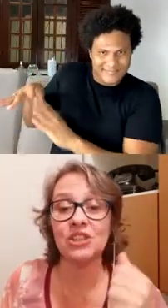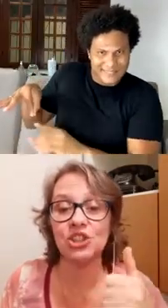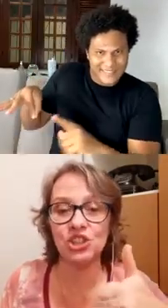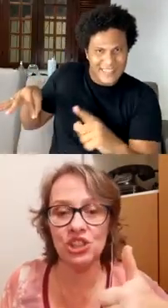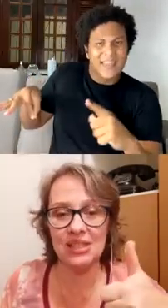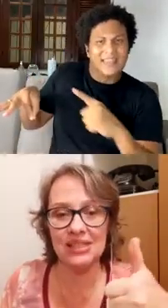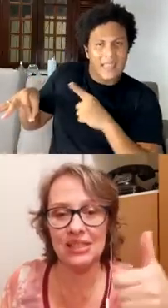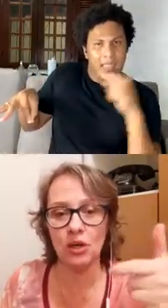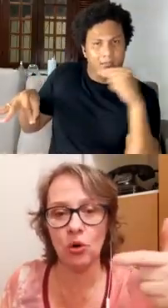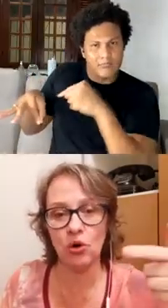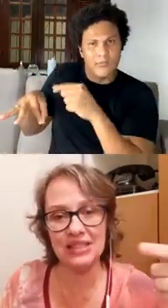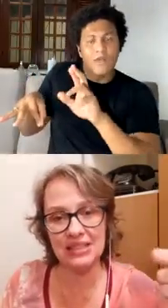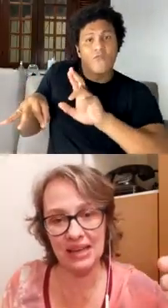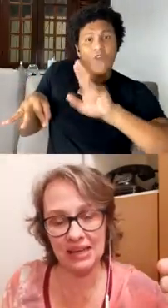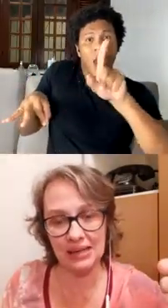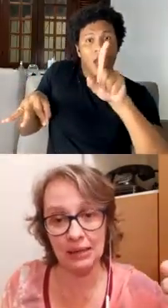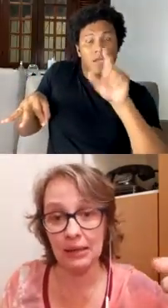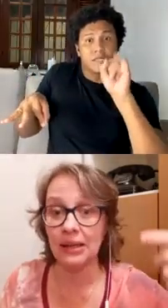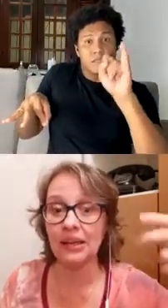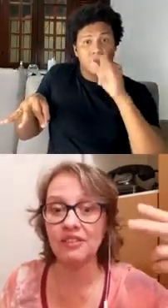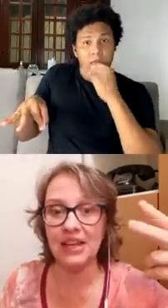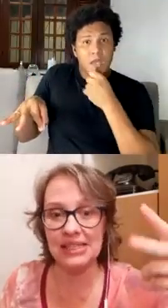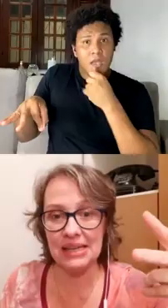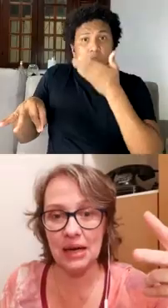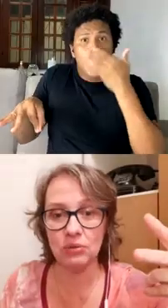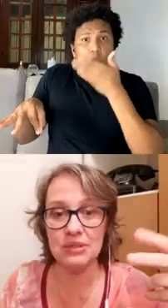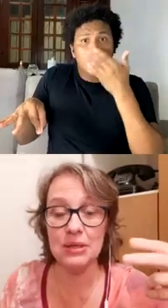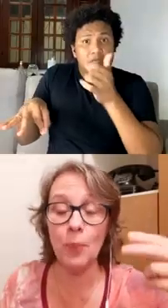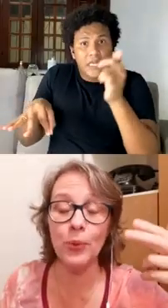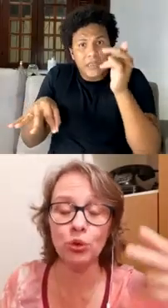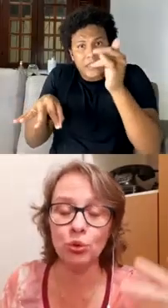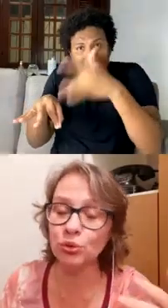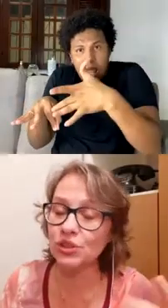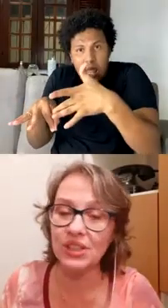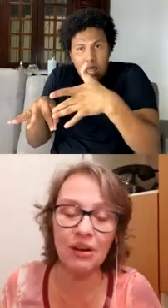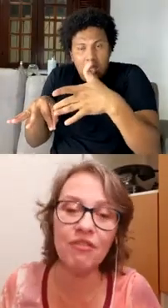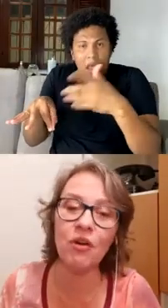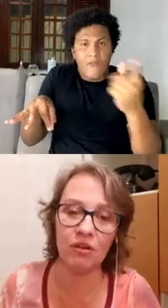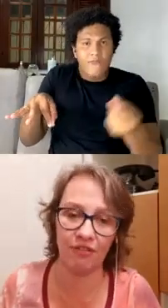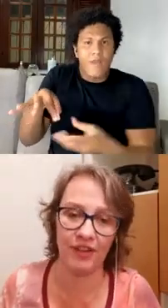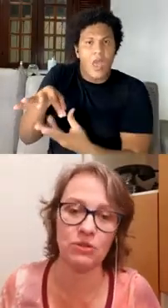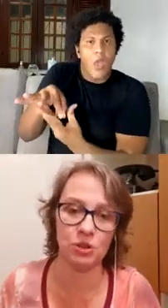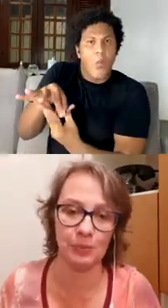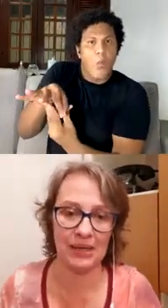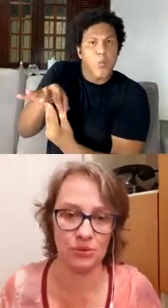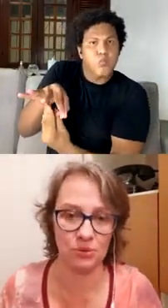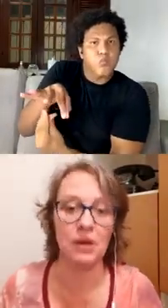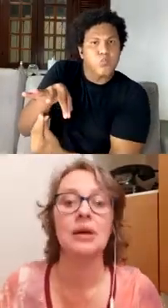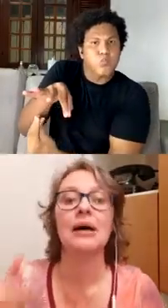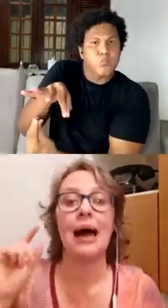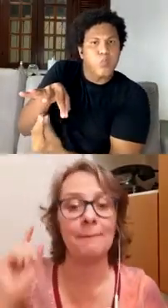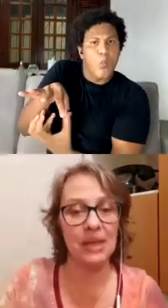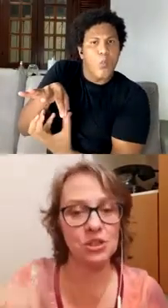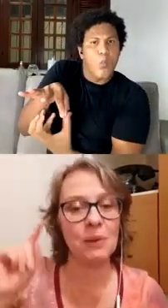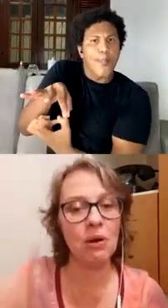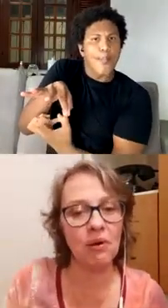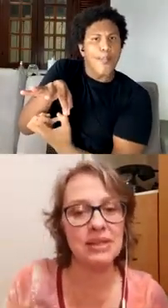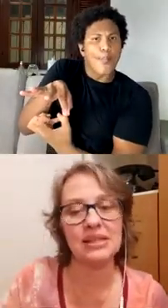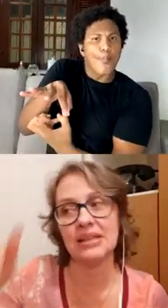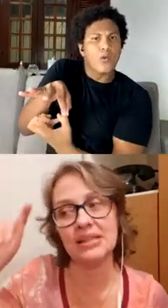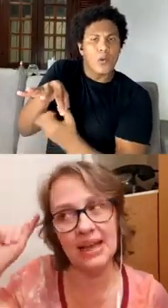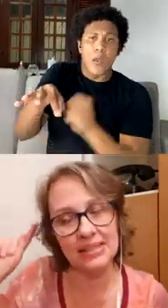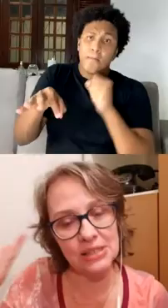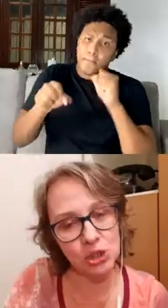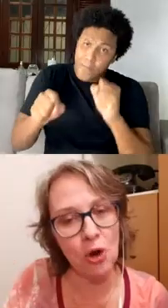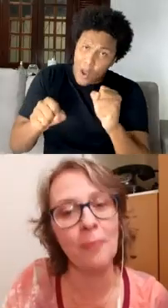dar candidíase, coceira, infecção. São produtos que não foram feitos para isso. A mesma coisa.